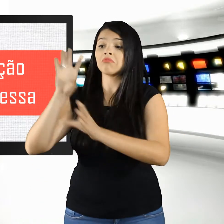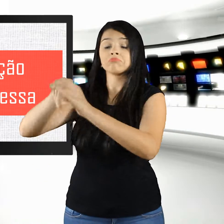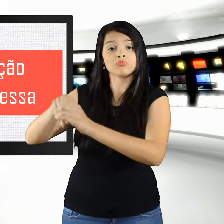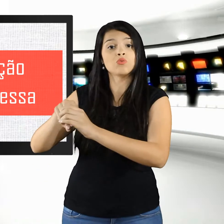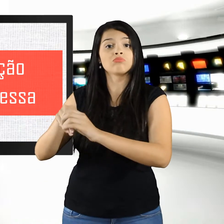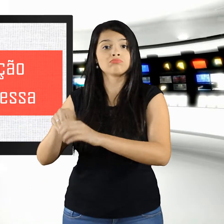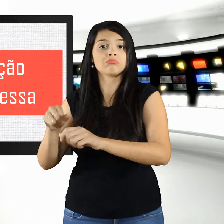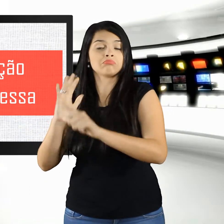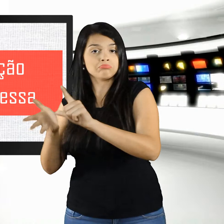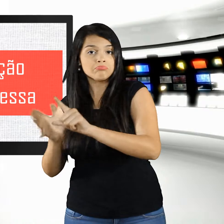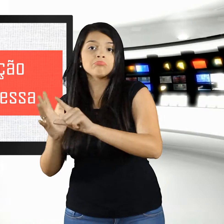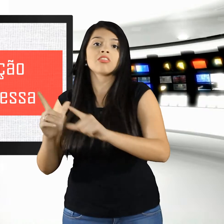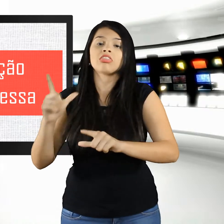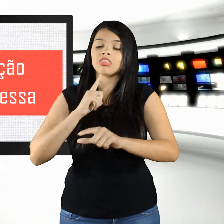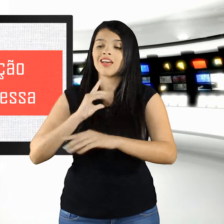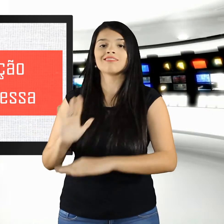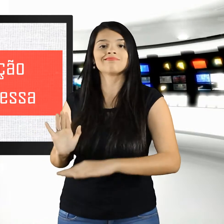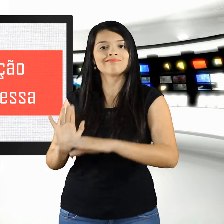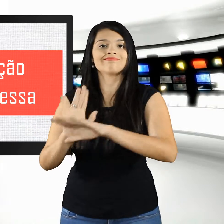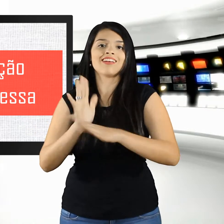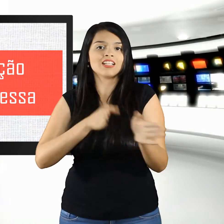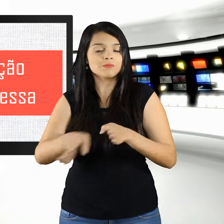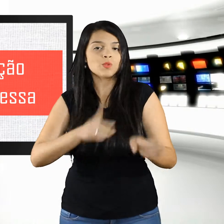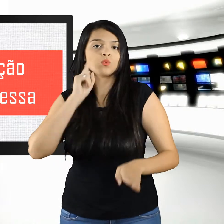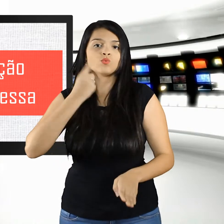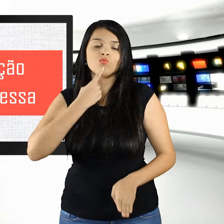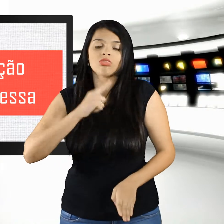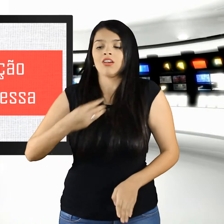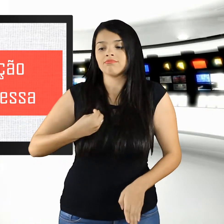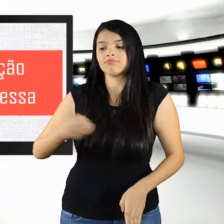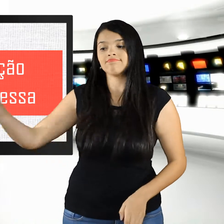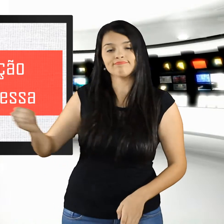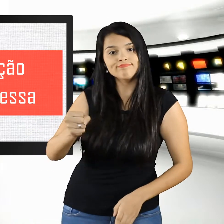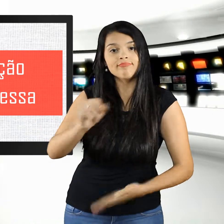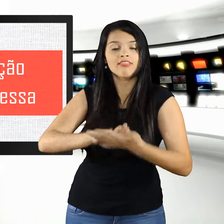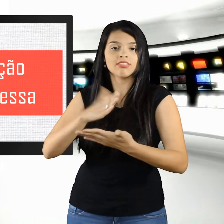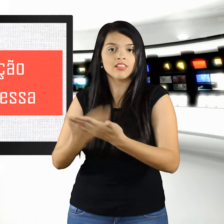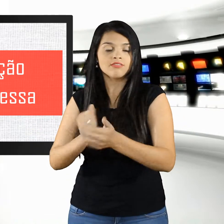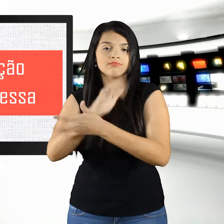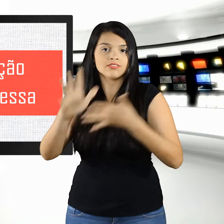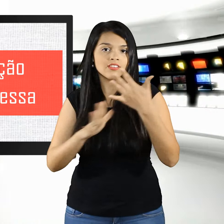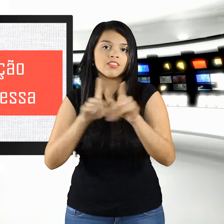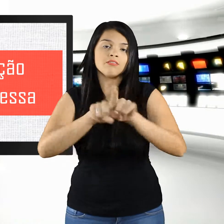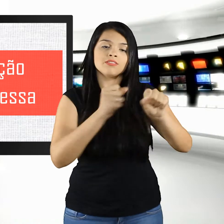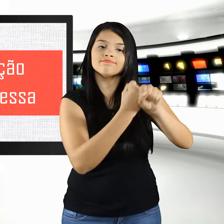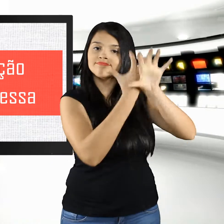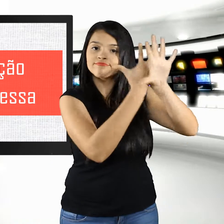estão atendendo à acessibilidade dos surdos, com a presença dos intérpretes de Libras, videoconferências em Libras e provas